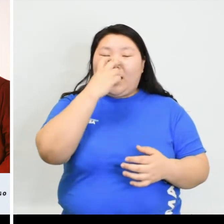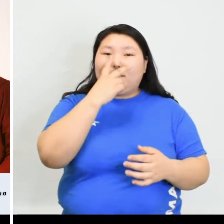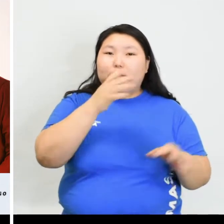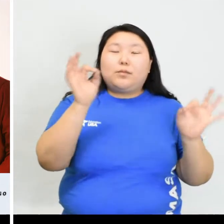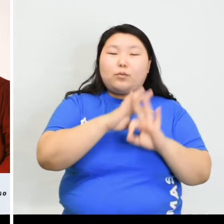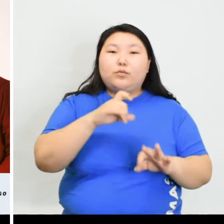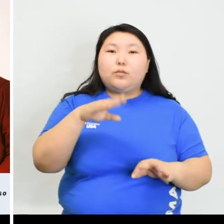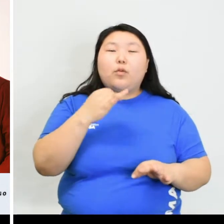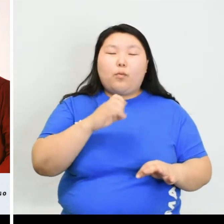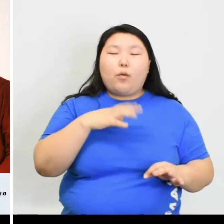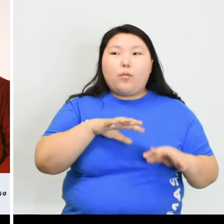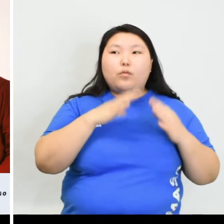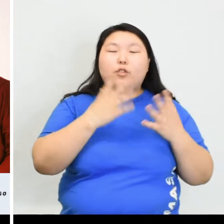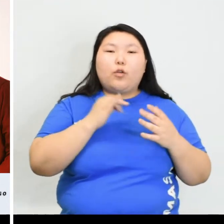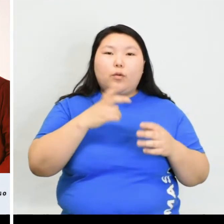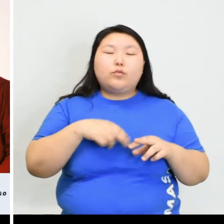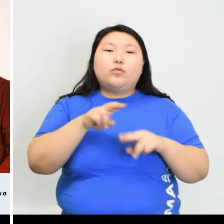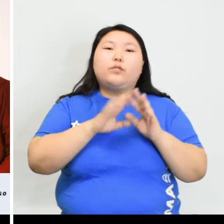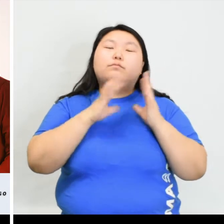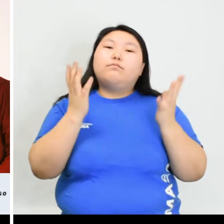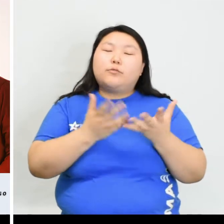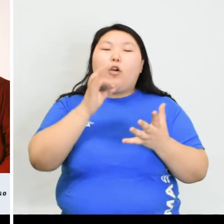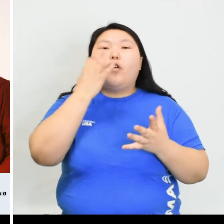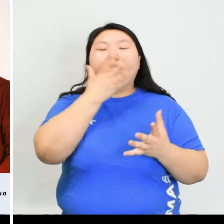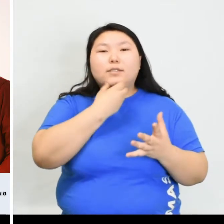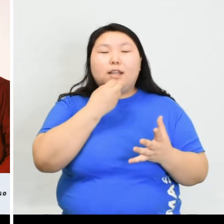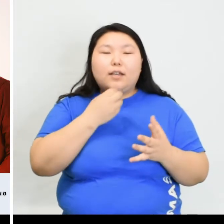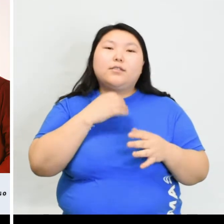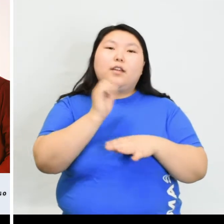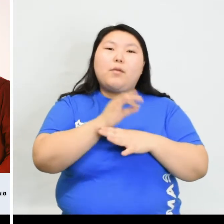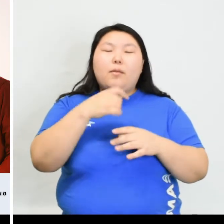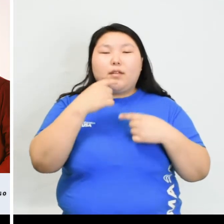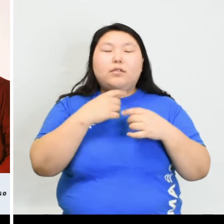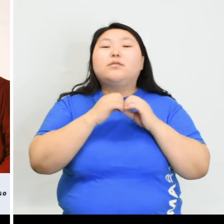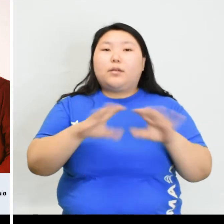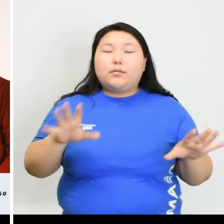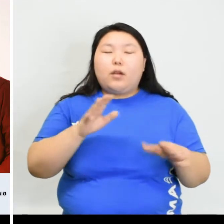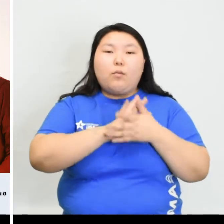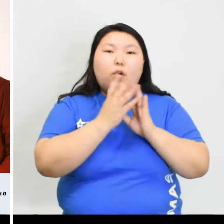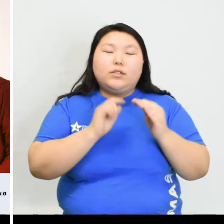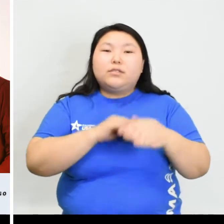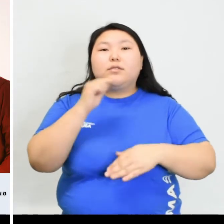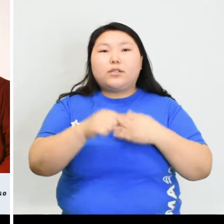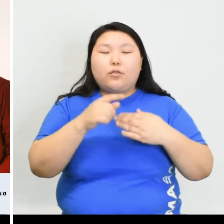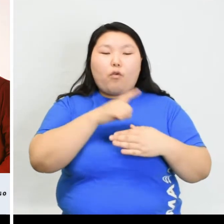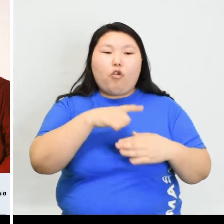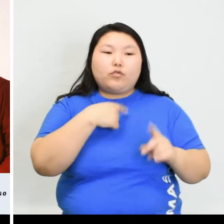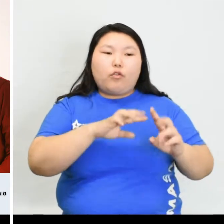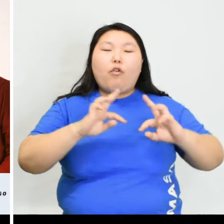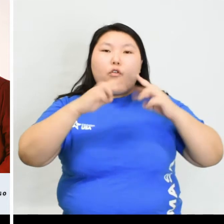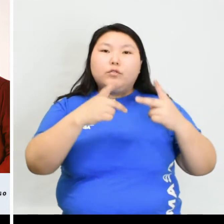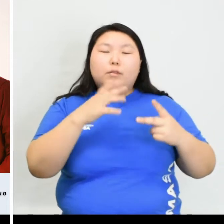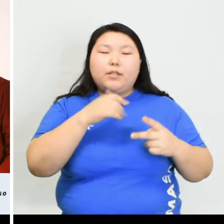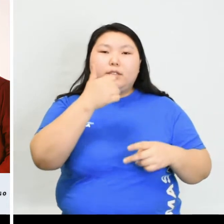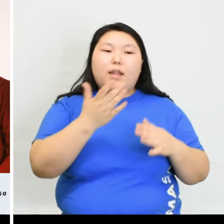ийм. Бүгдээрээ бол сууж байгаа л өө сайхан дэмиим ярьж байгаа л явцдаг. Тэгсэн хөртлөө цаана өөрөө чи өөрчлөх тий сайн